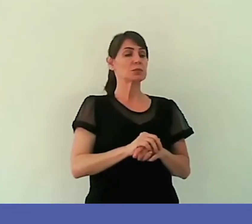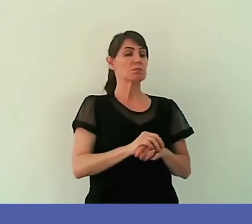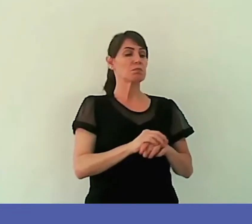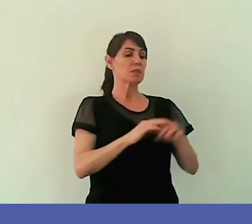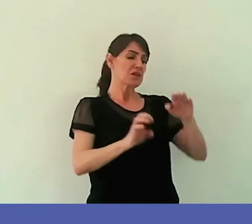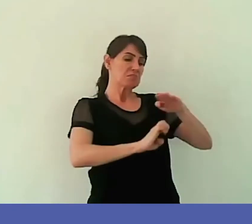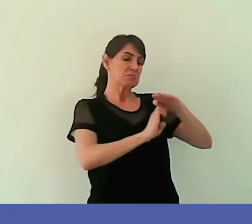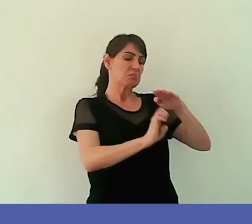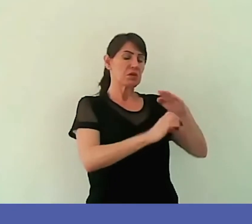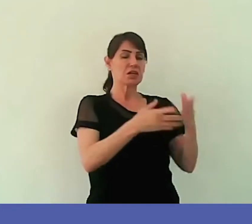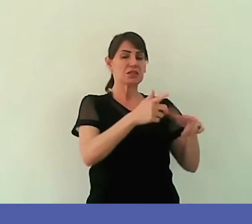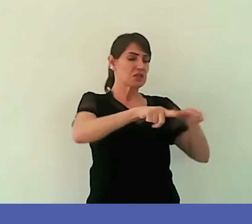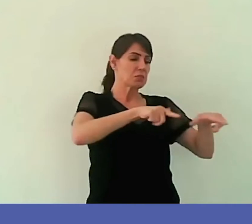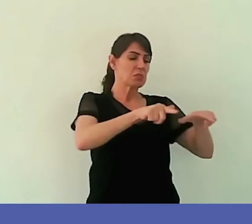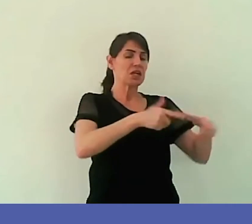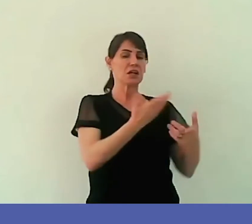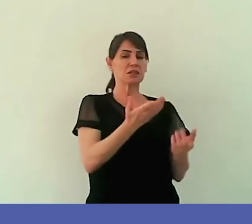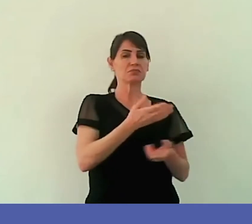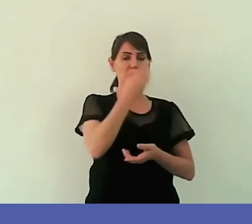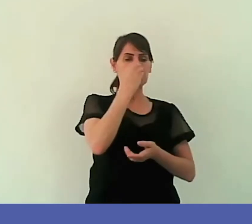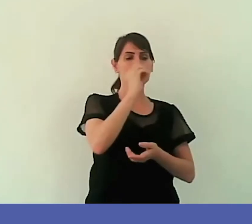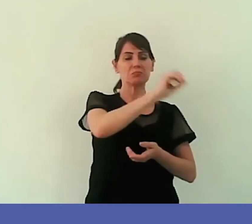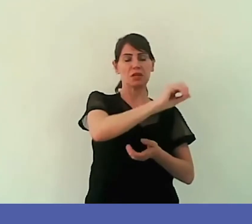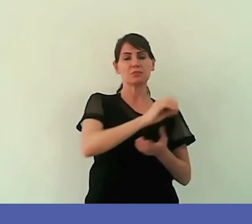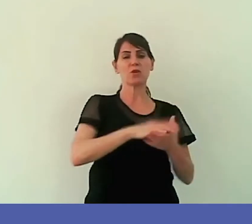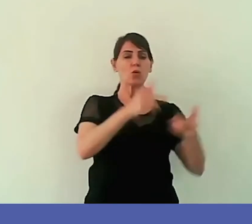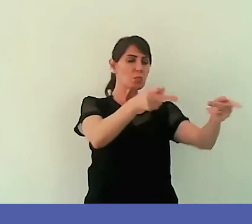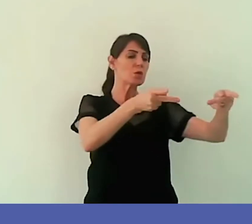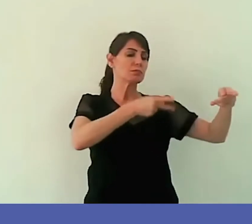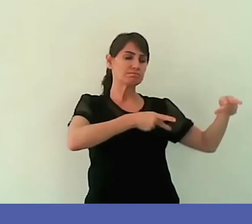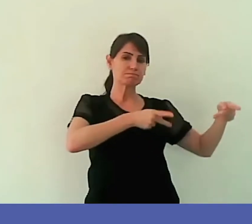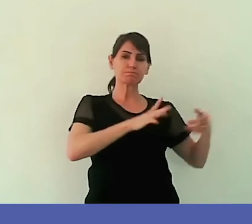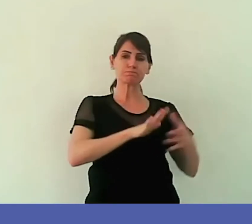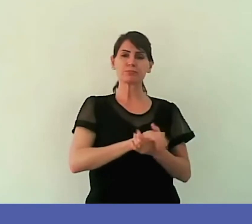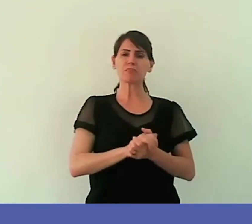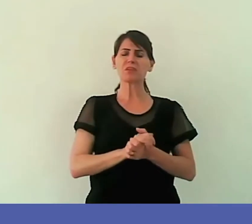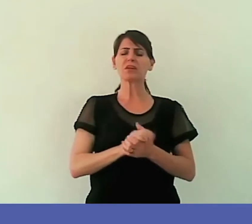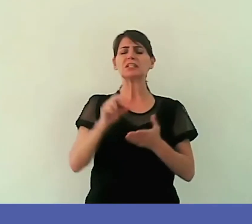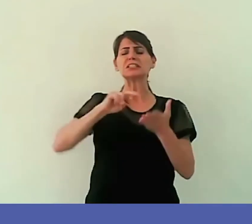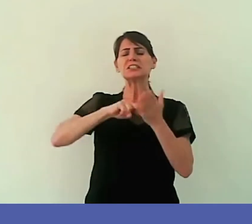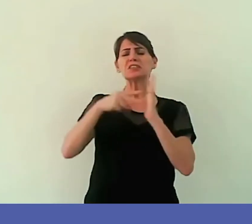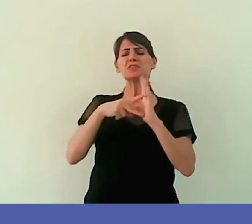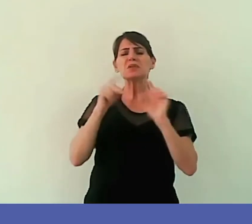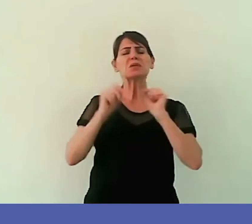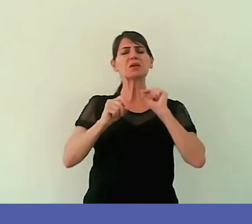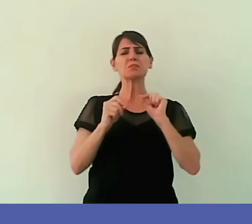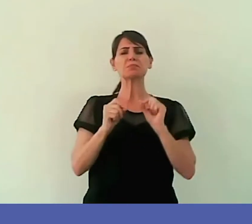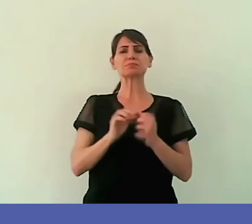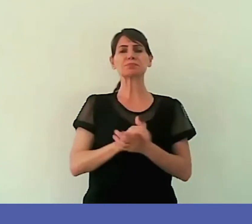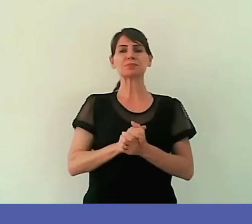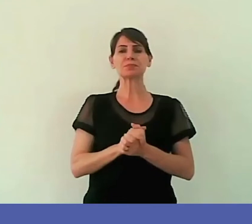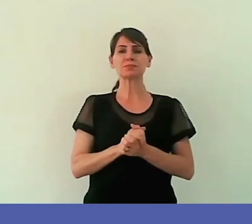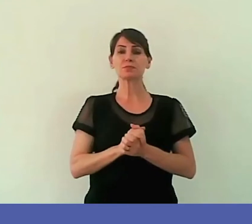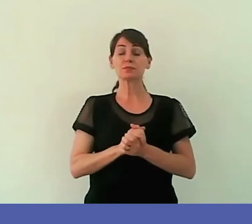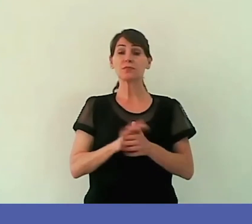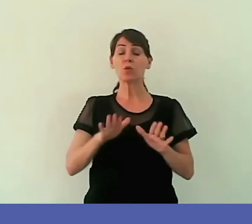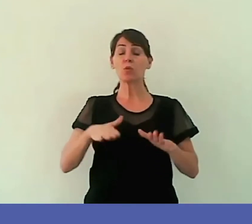negócio. Irmãos, o que significa isso? Aqui quando